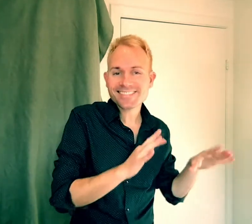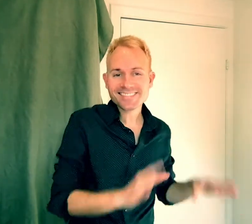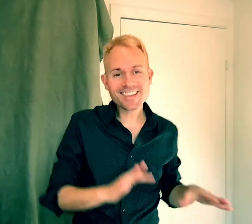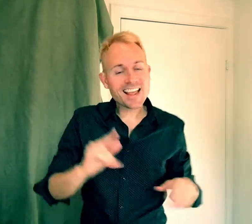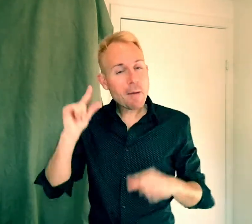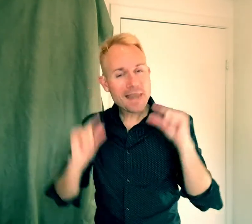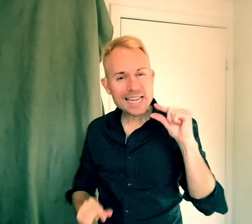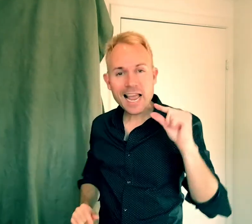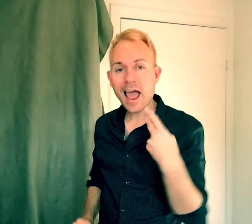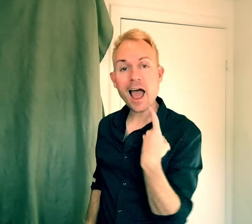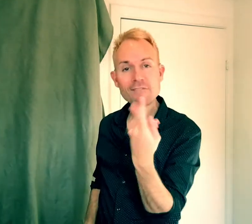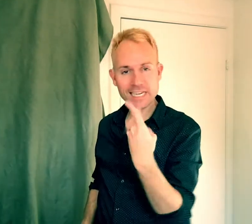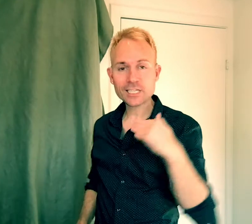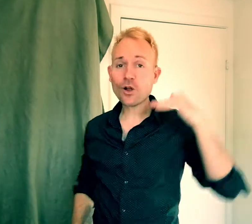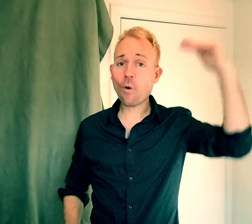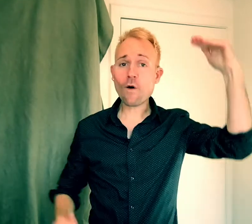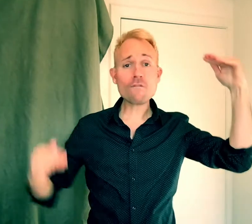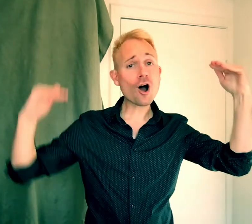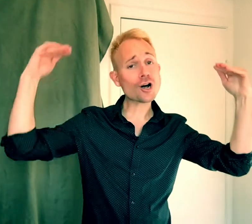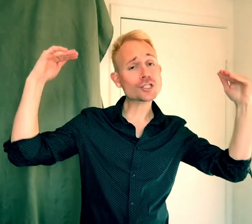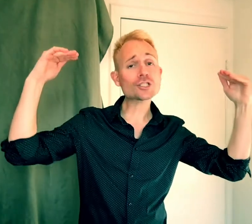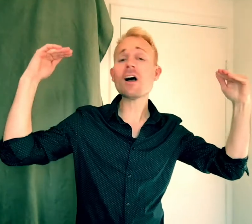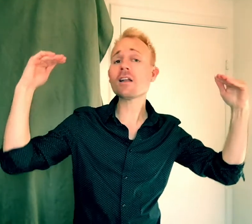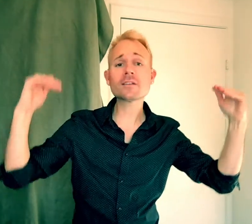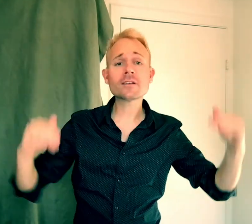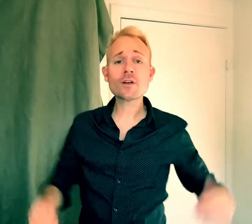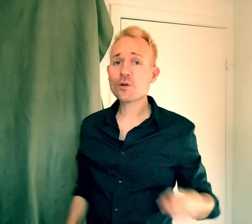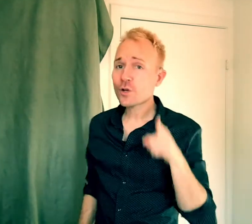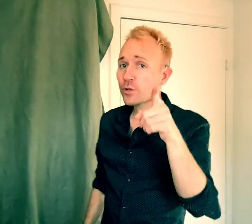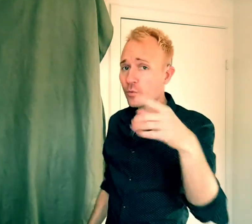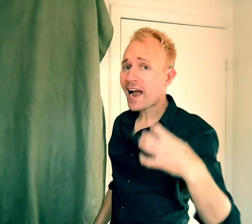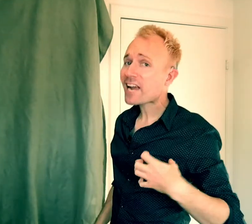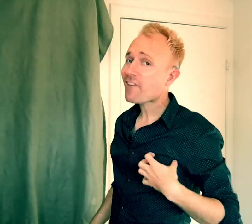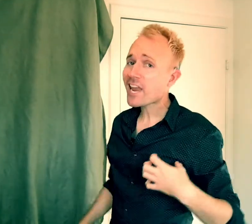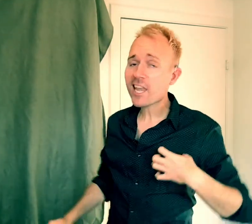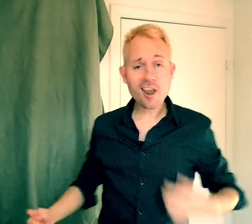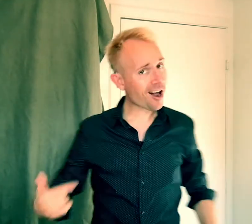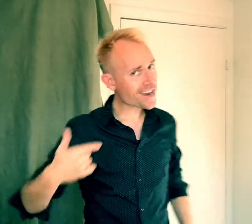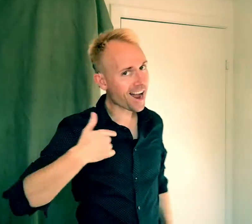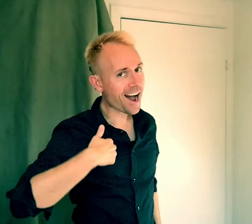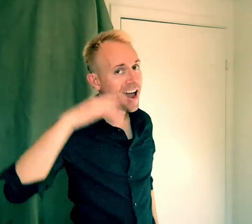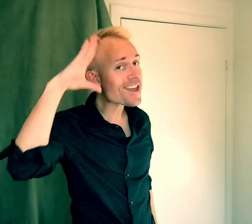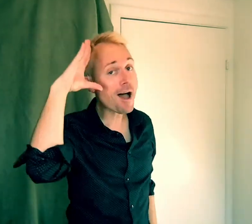Lige om lidt af de to voksne. Du er kvinden, ja, mand.